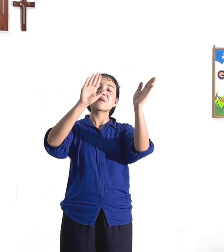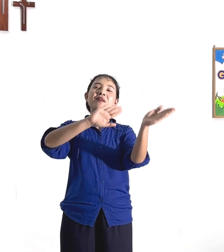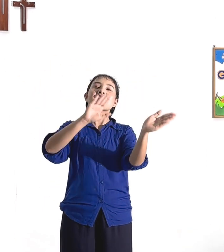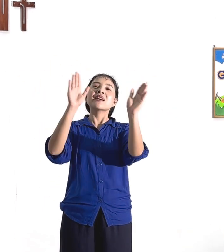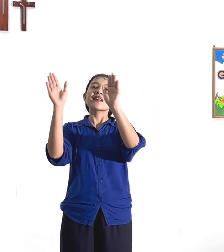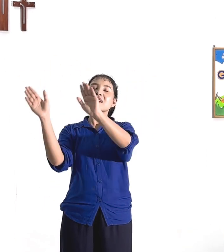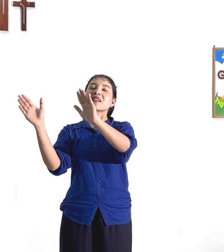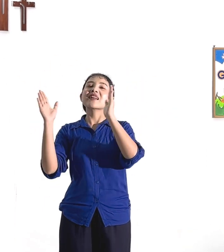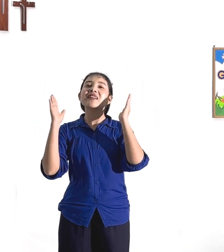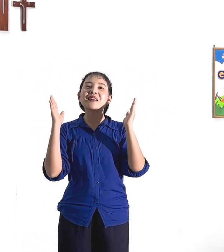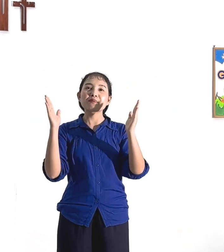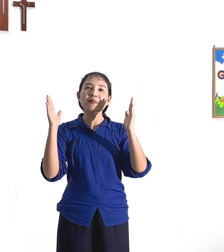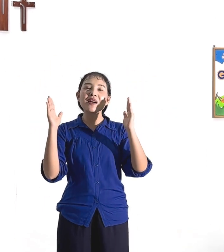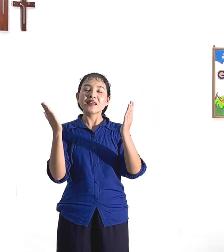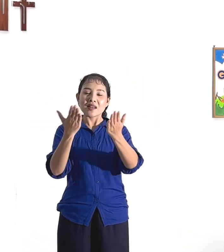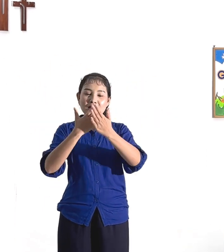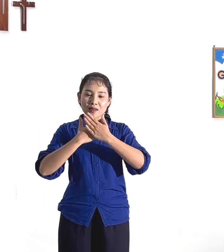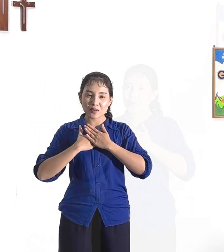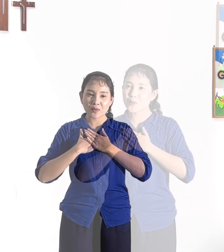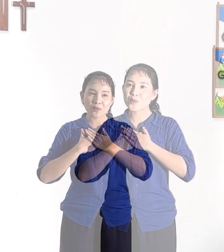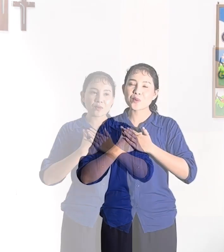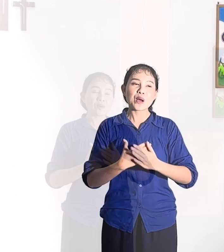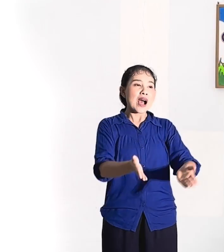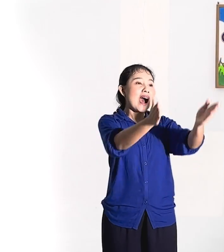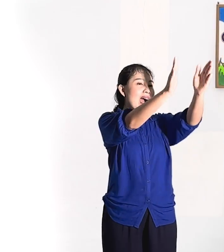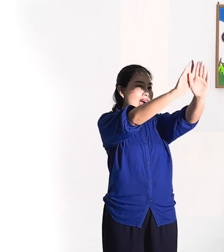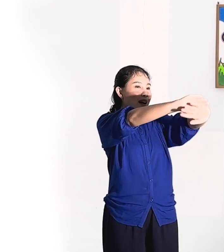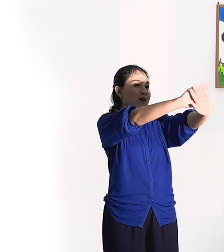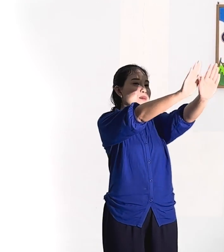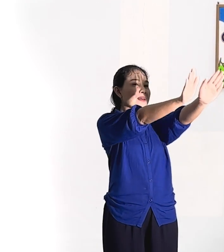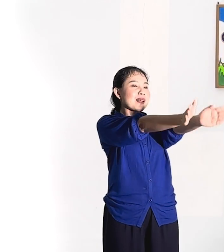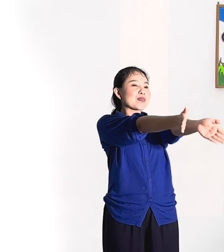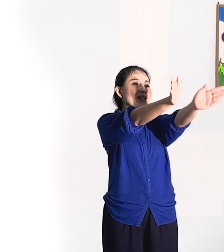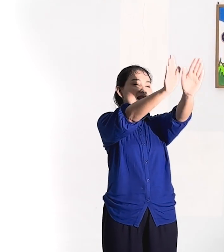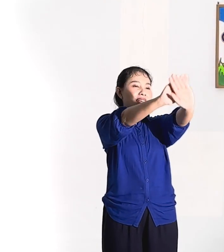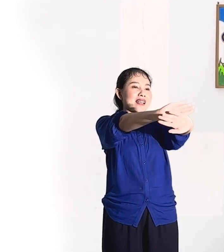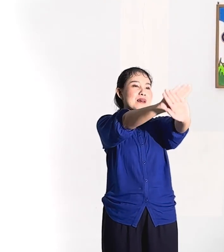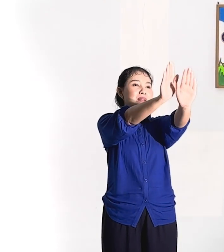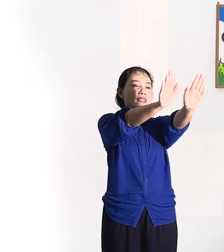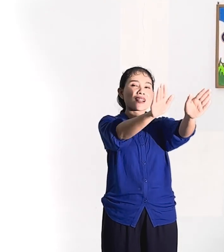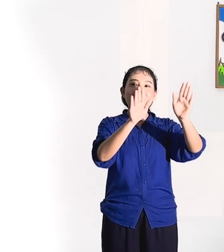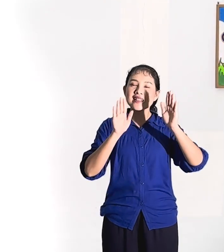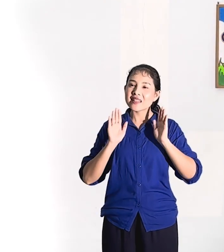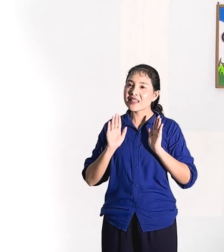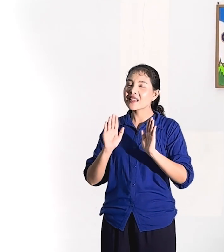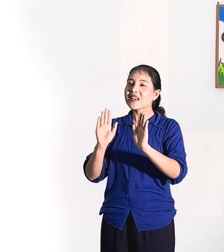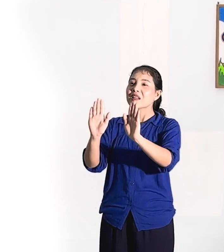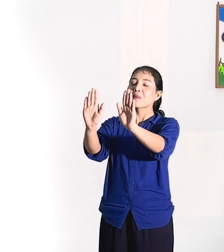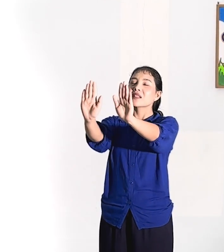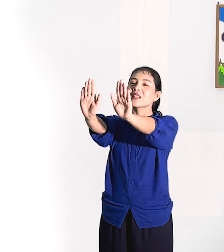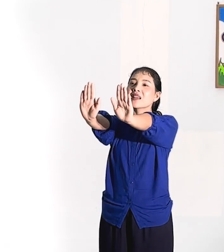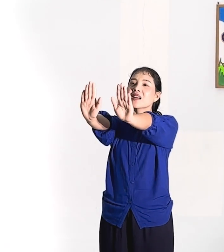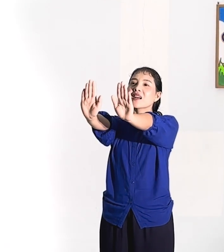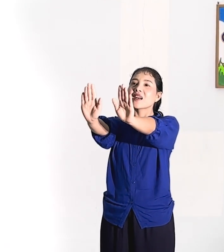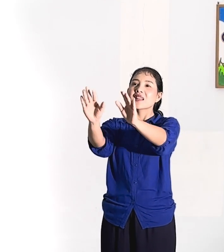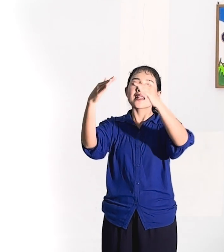berkenan kepadaku Aku berlaku tidak bercelah di hadapannya Dan